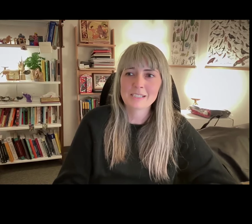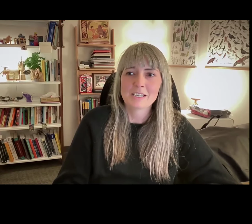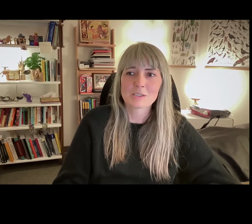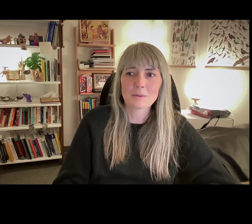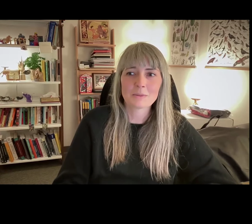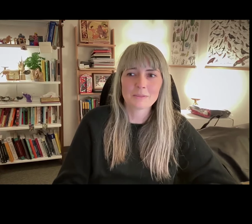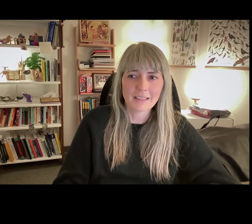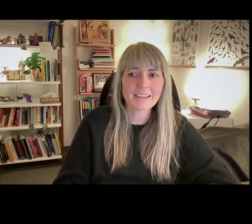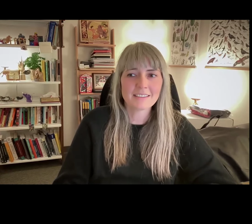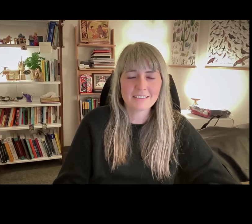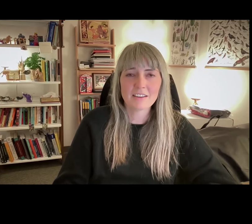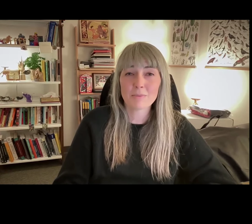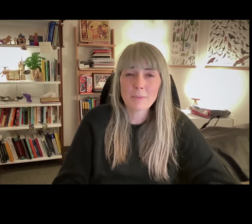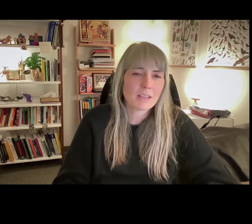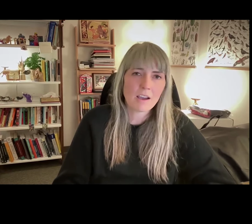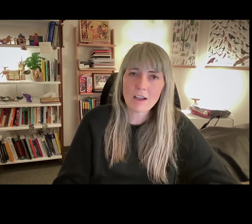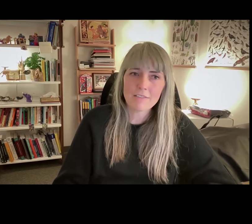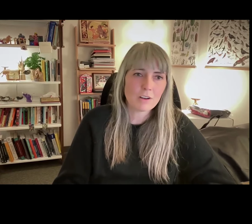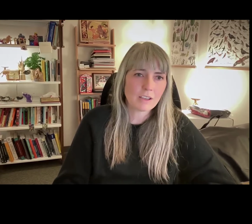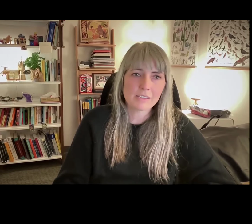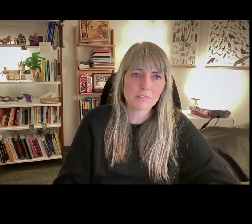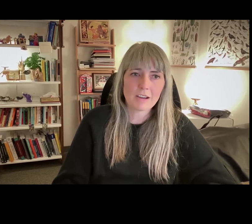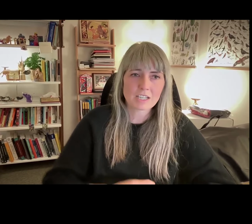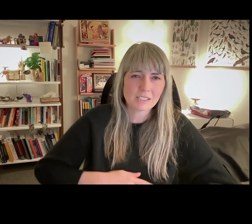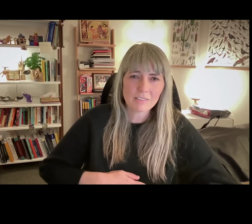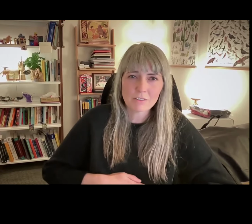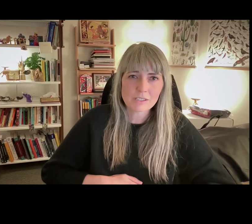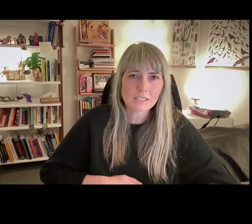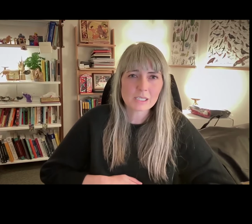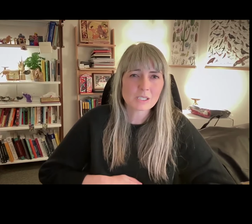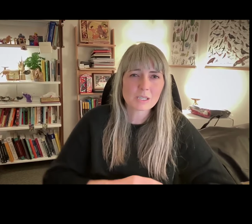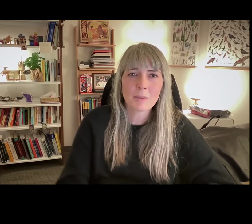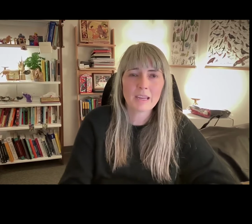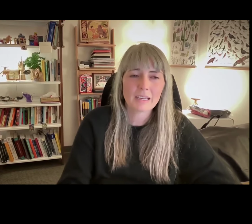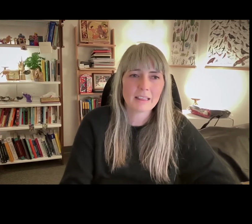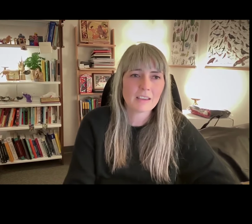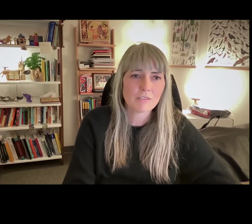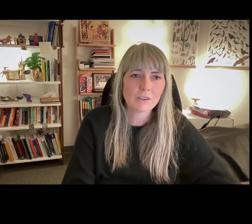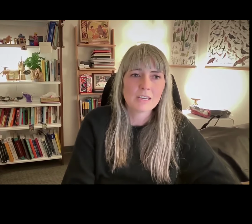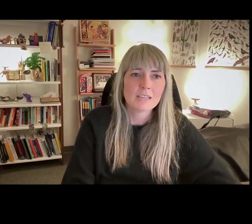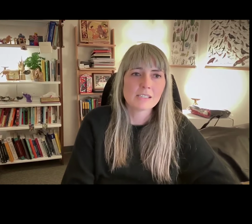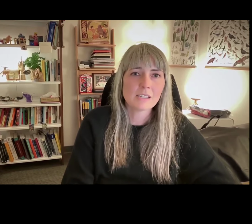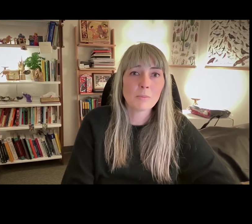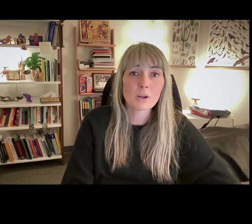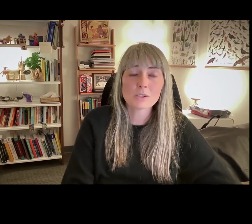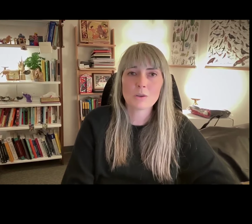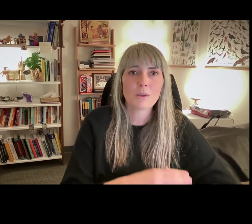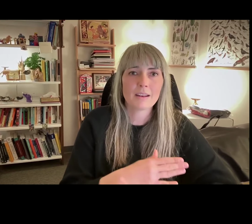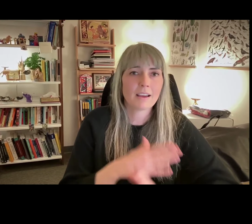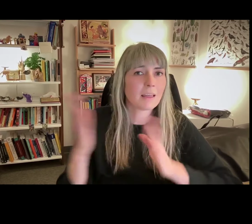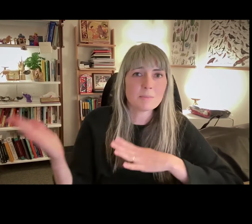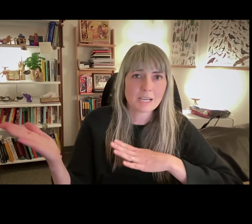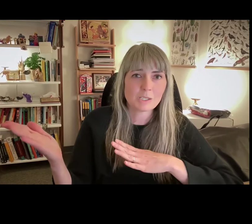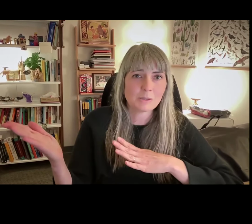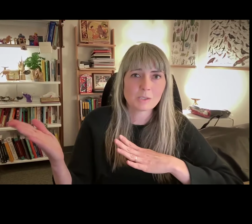aéreas que estaban y otros, yo estaba cubriendo mis oídos, pero había otras personas que estaban acostumbrados. Pero la gente puede tener diferentes tipos de